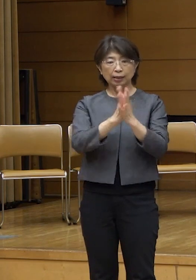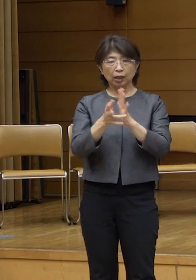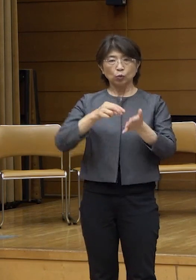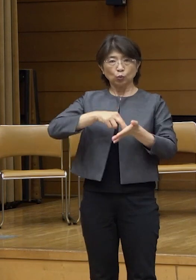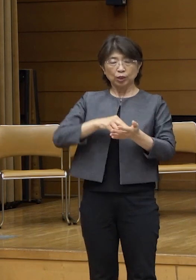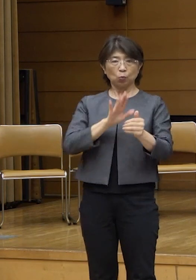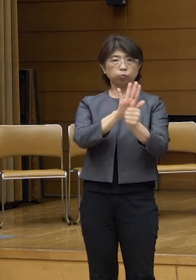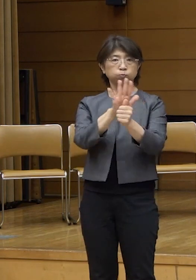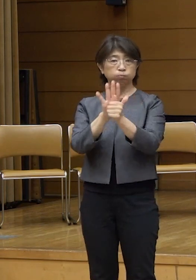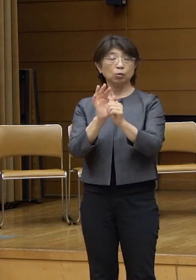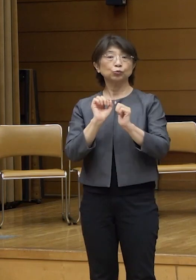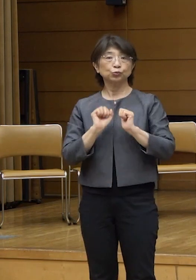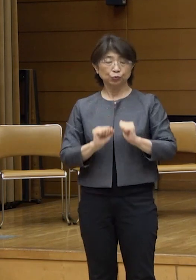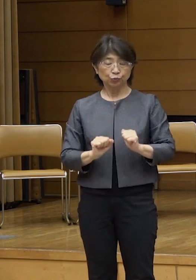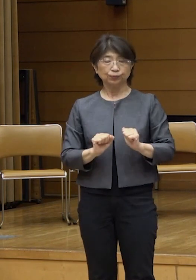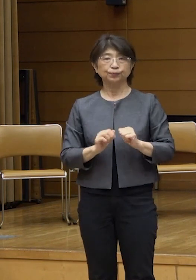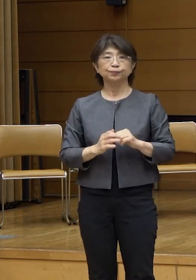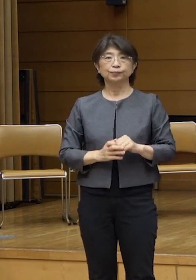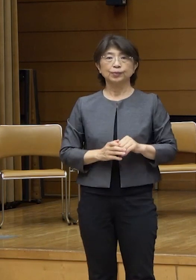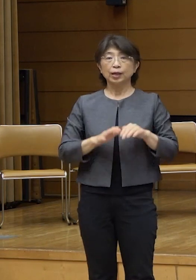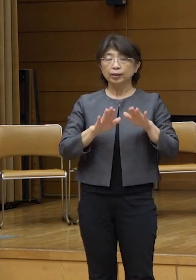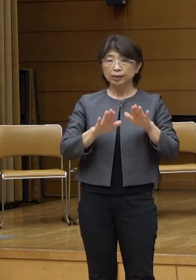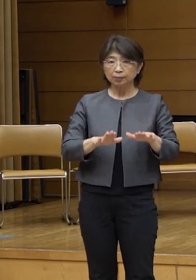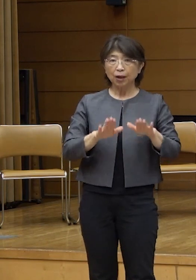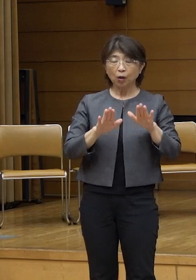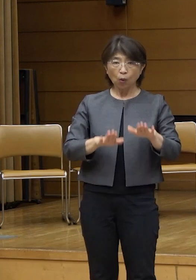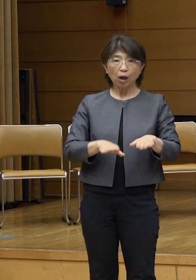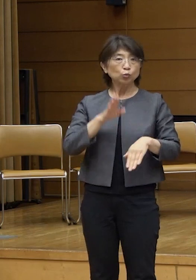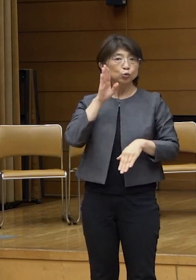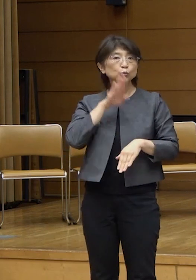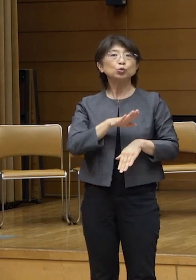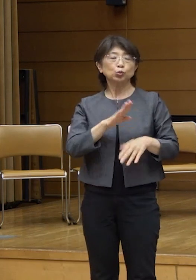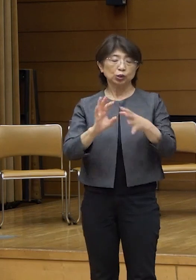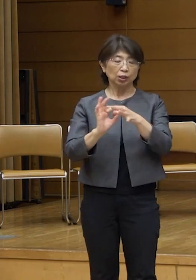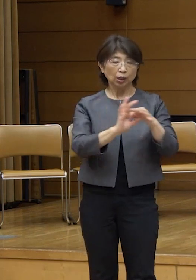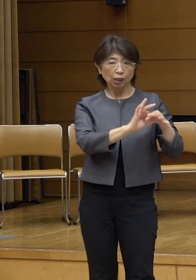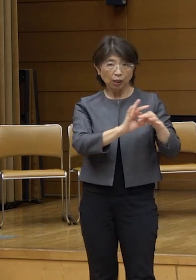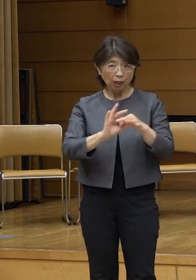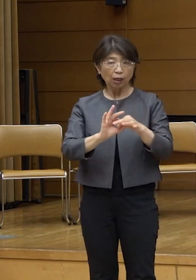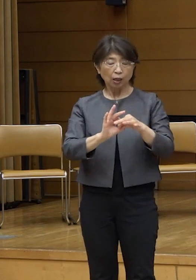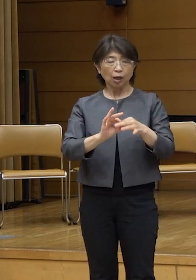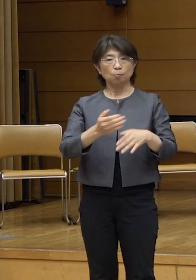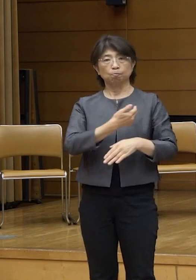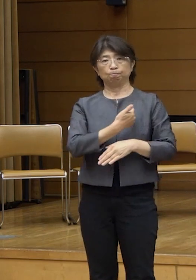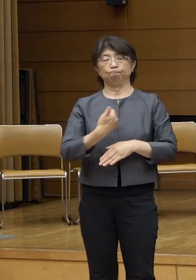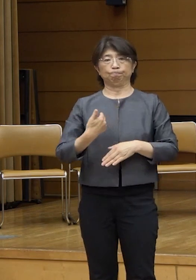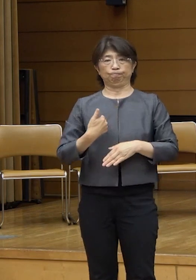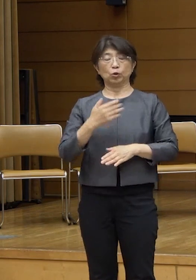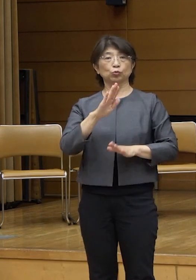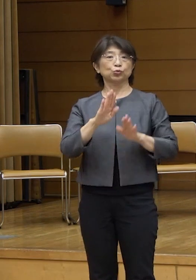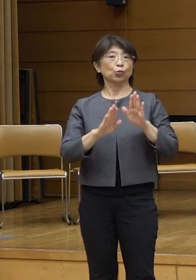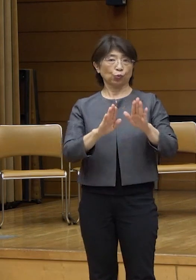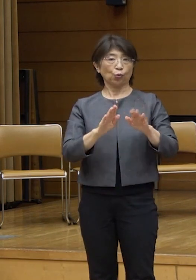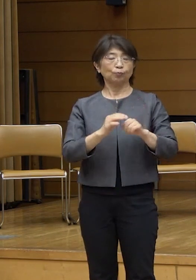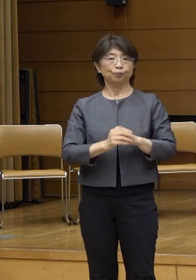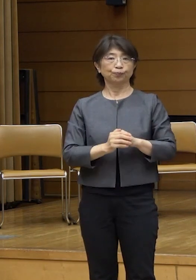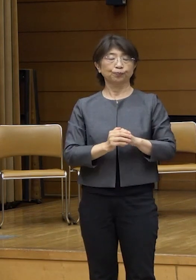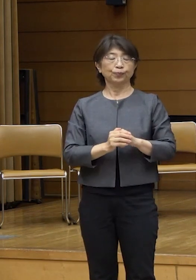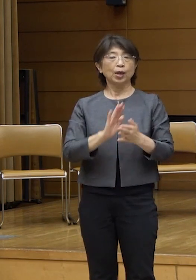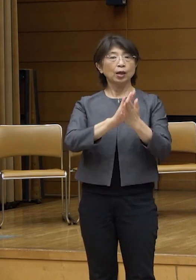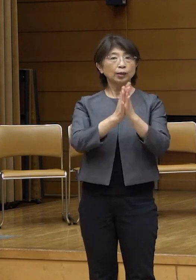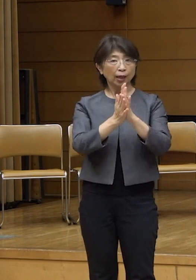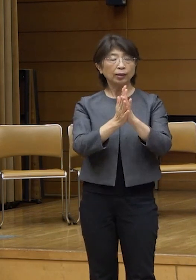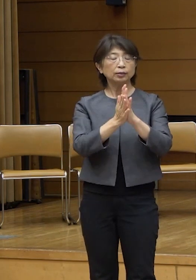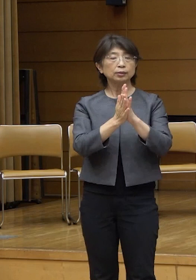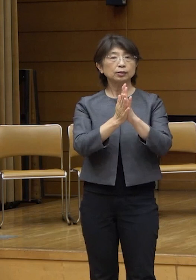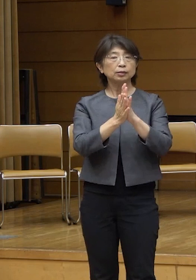いていますけれども、現時点では基本的にうまく円滑にいっていてですね、県の方にアドバイスを